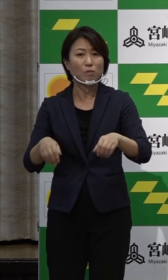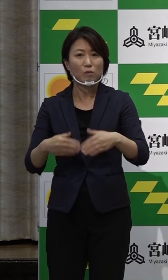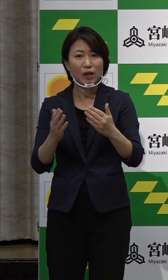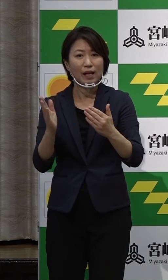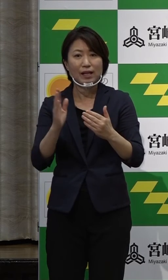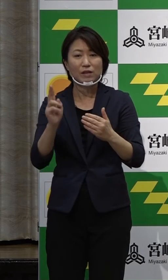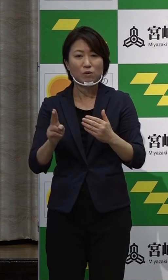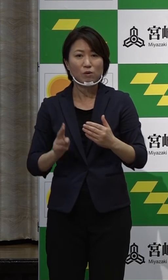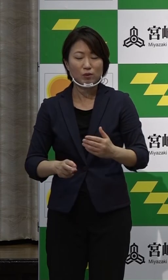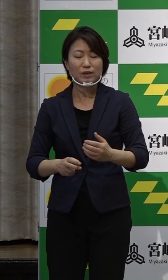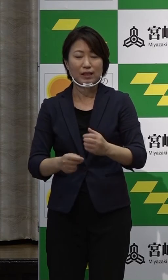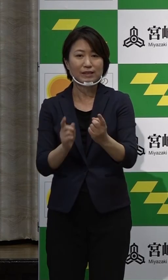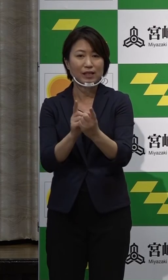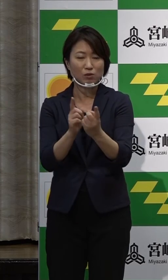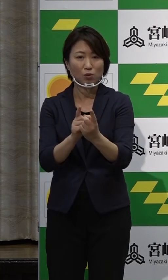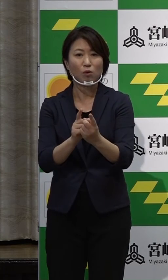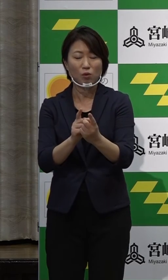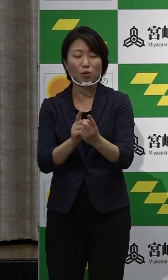求めているところであります。